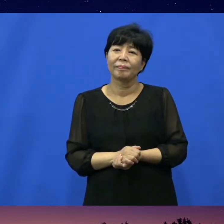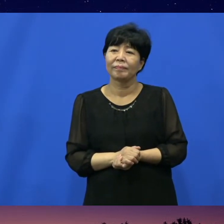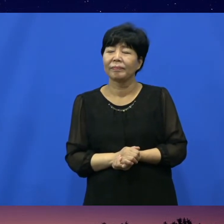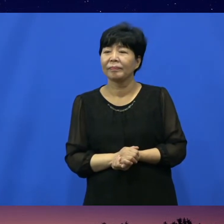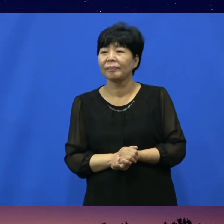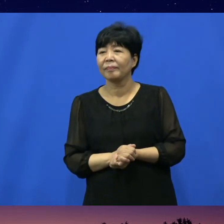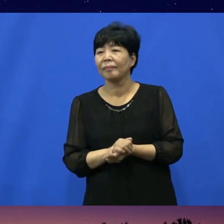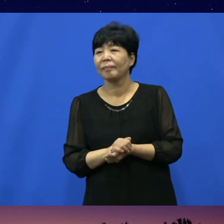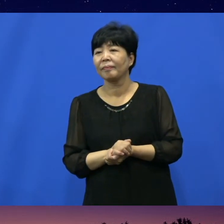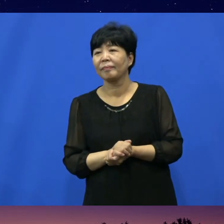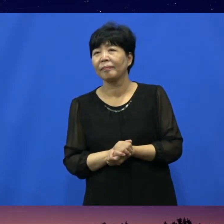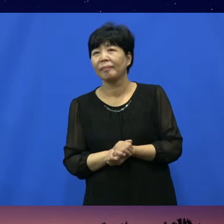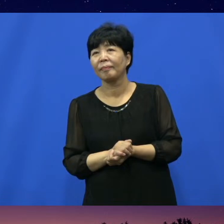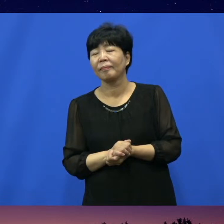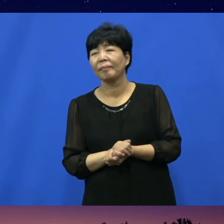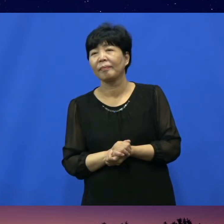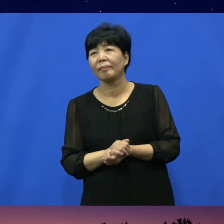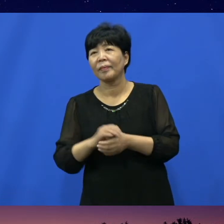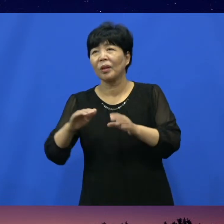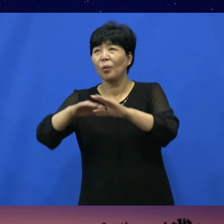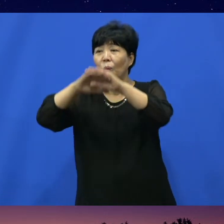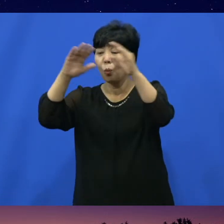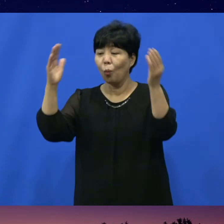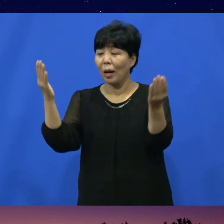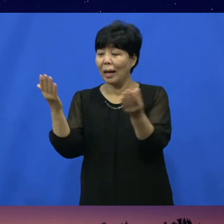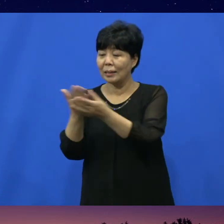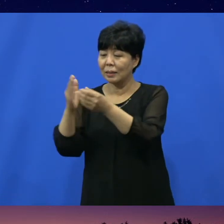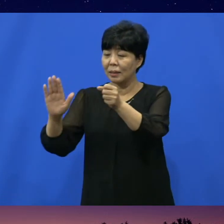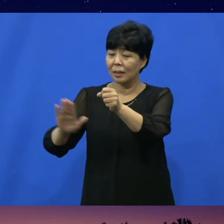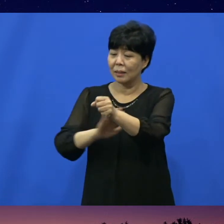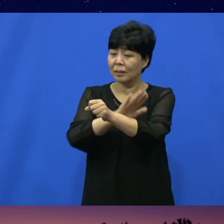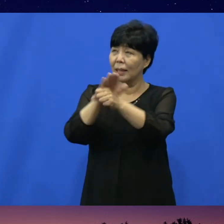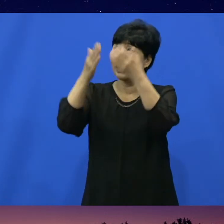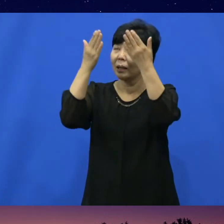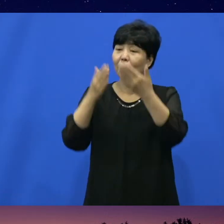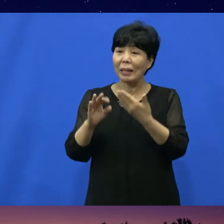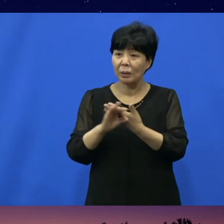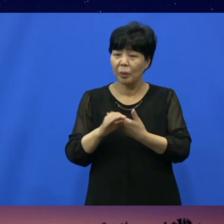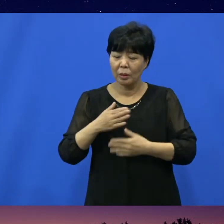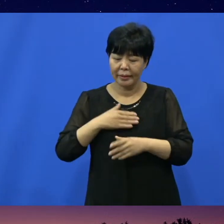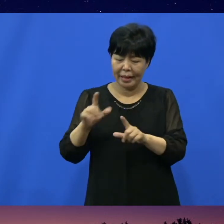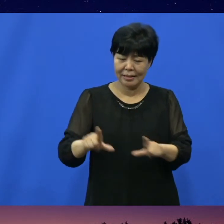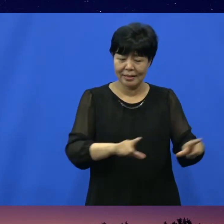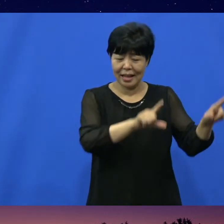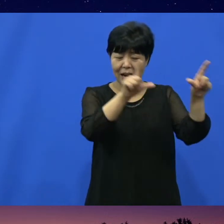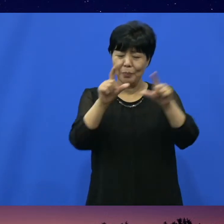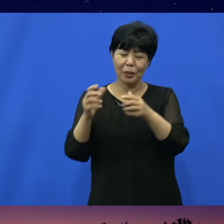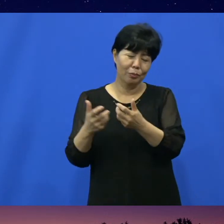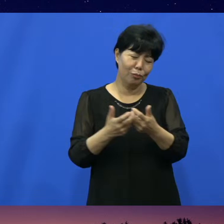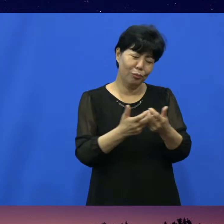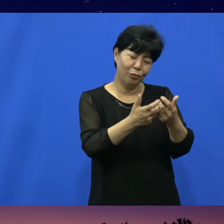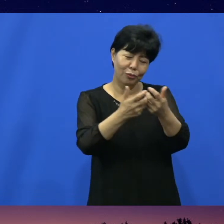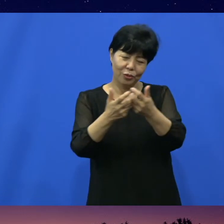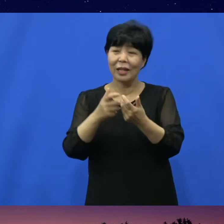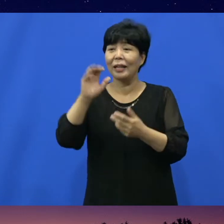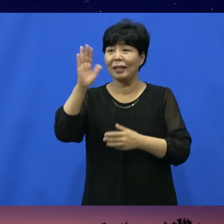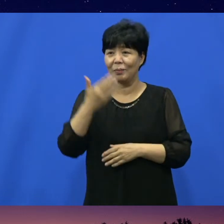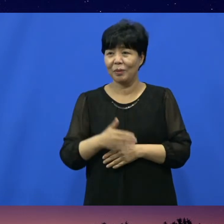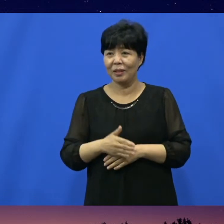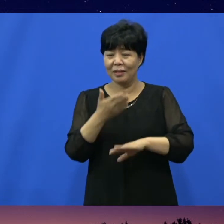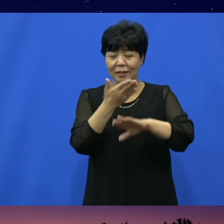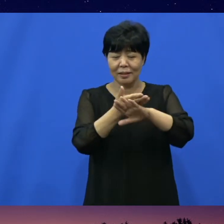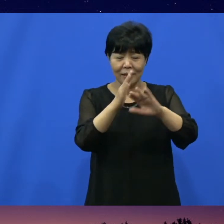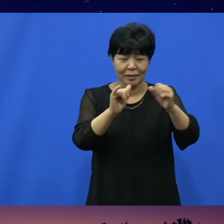여러분, 이 사랑을 온전히 받으면 내 삶이 풍성해지는 거죠. 다른 사람을 사랑할 줄 안다는 것처럼 놀라운